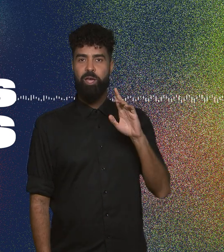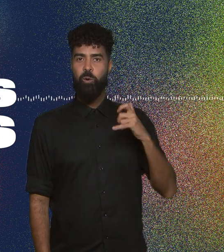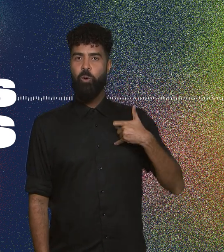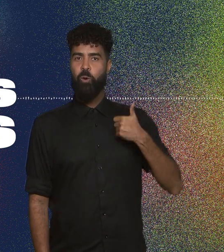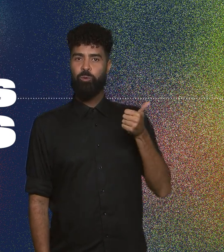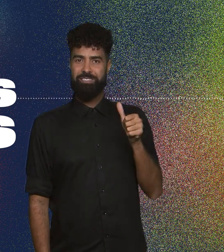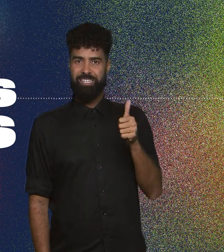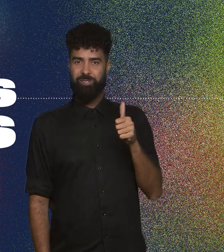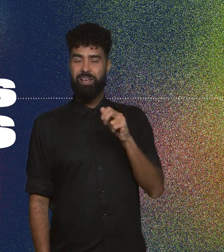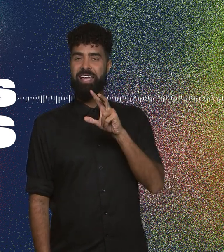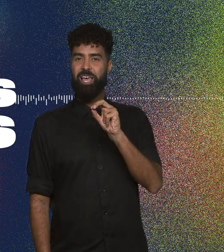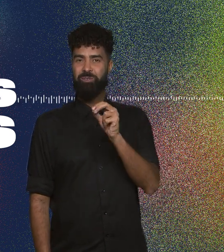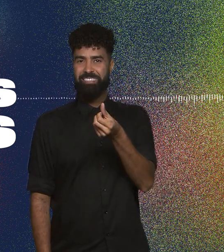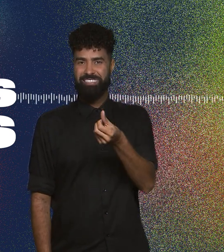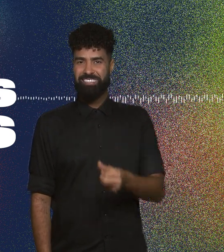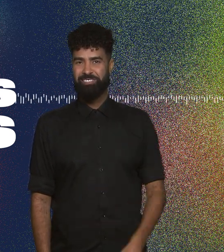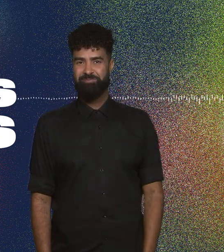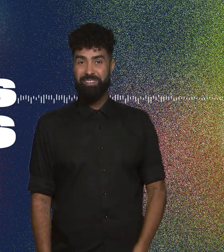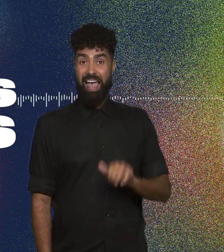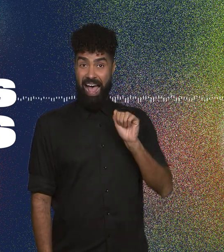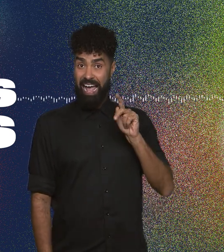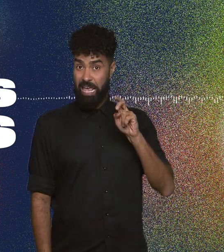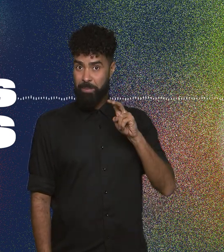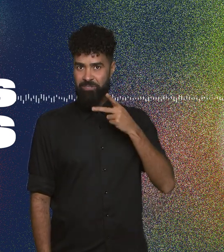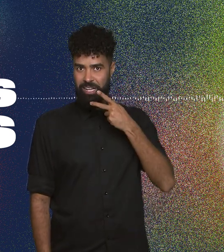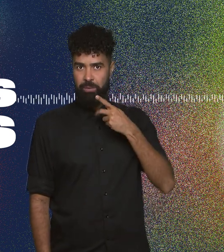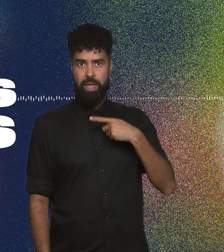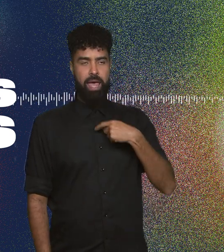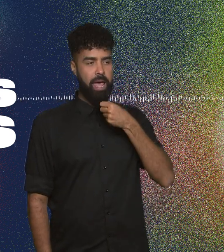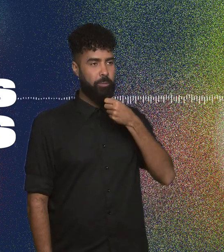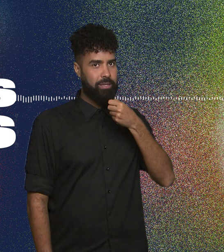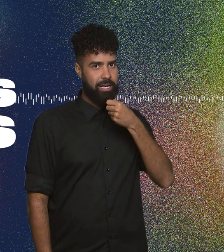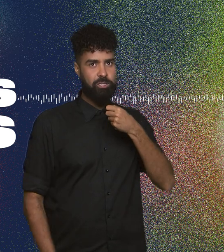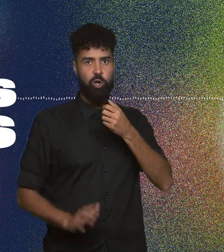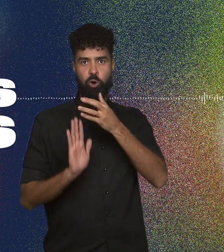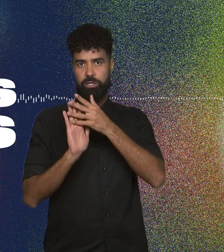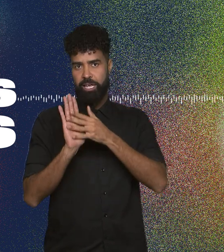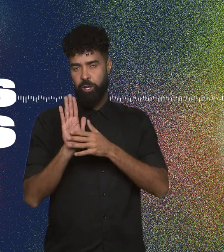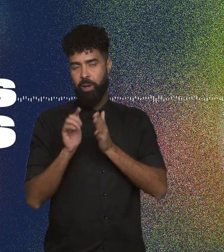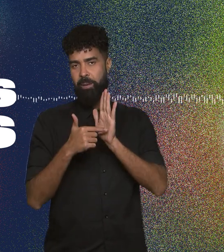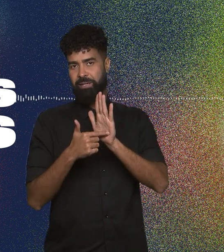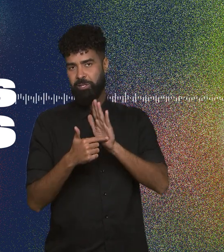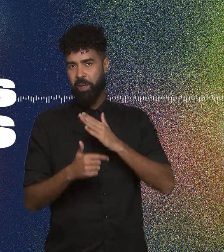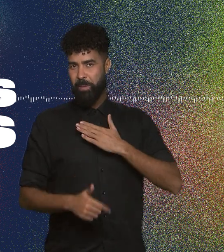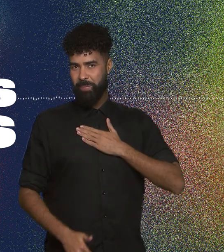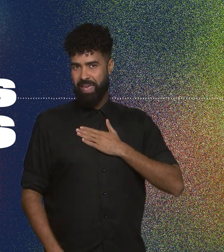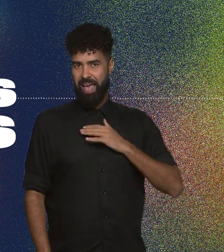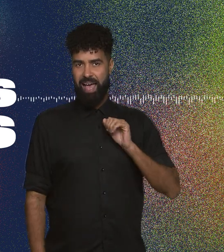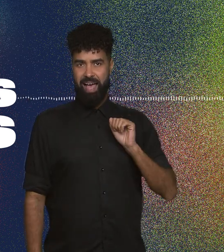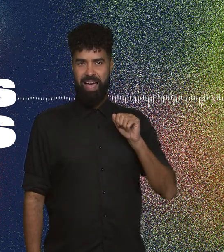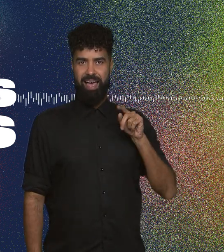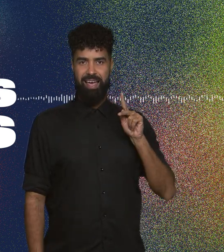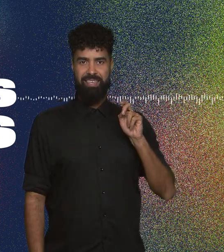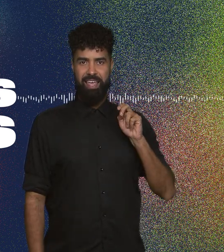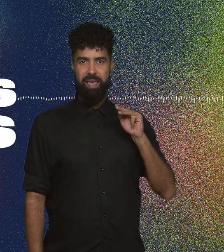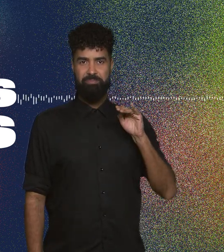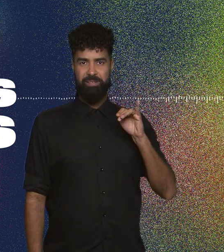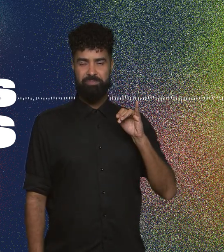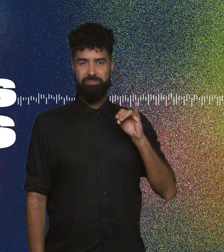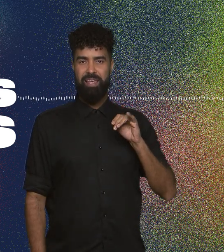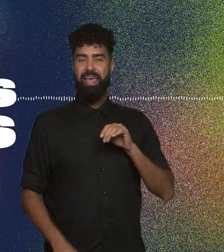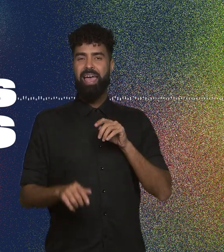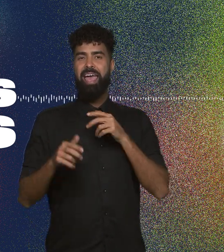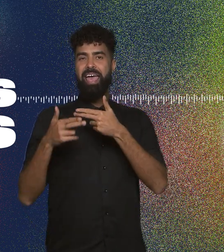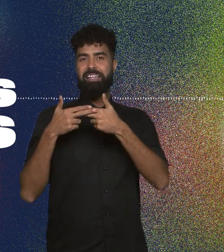sou da 506. A reportagem, roteiro, apresentação e montagem foram minhas, a Kemi Nitahara. Edição e coordenação